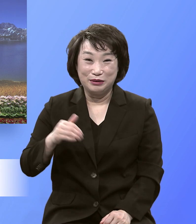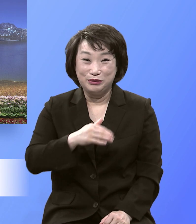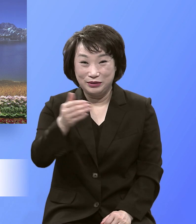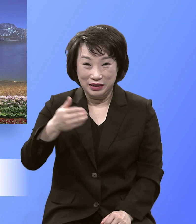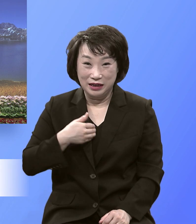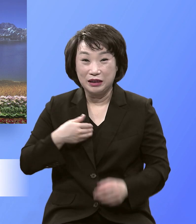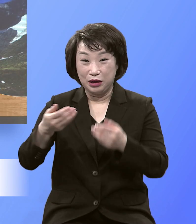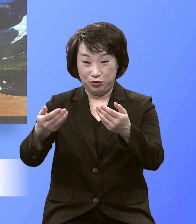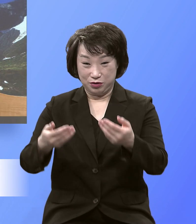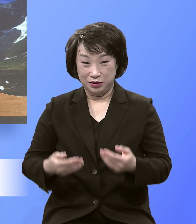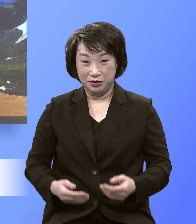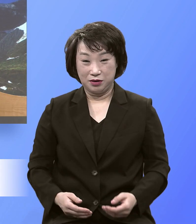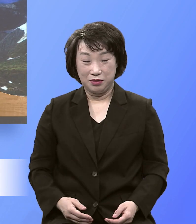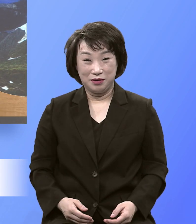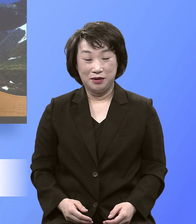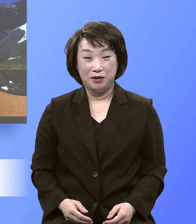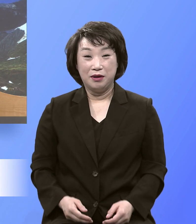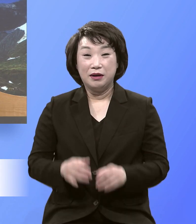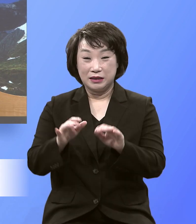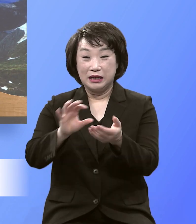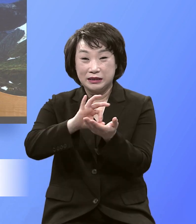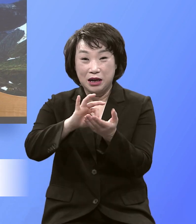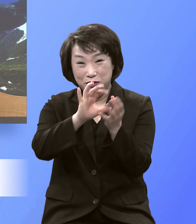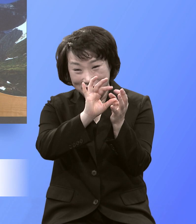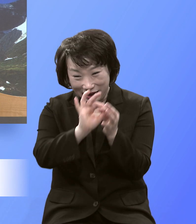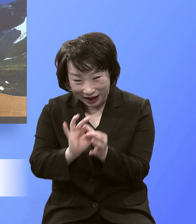우리에게 주면서 제한 없이